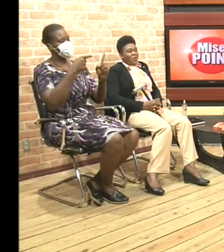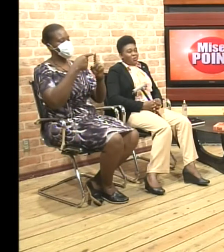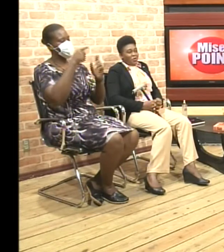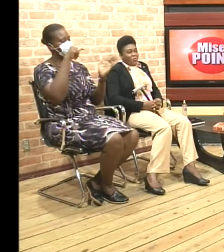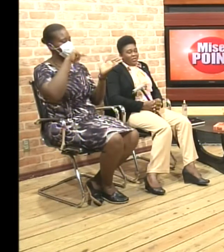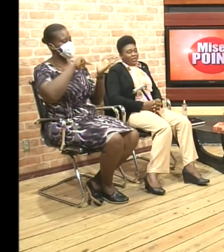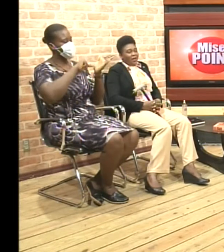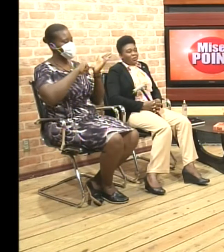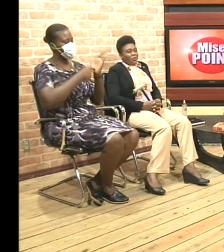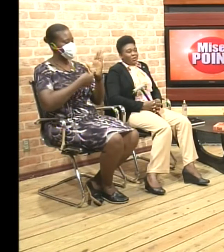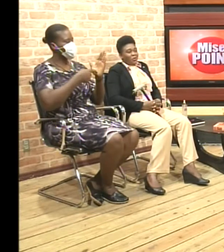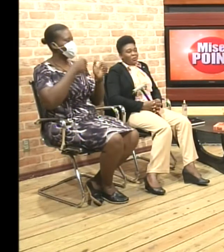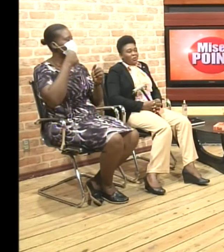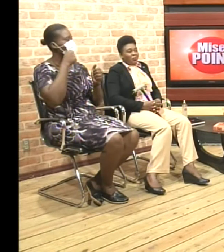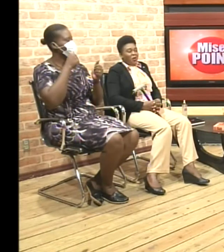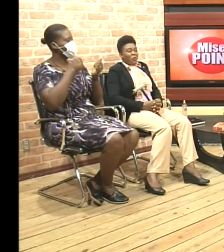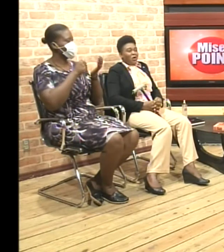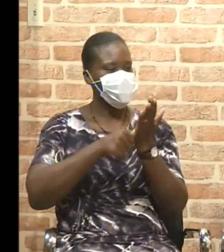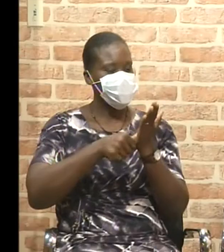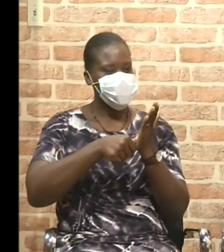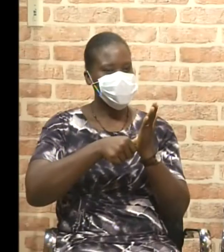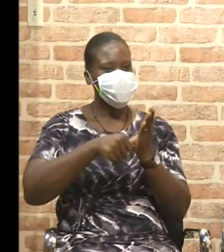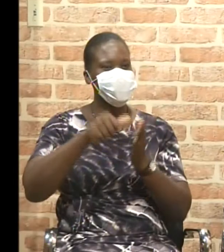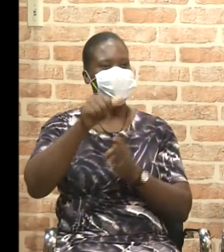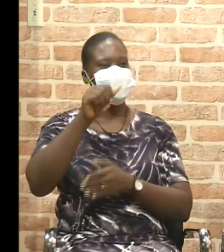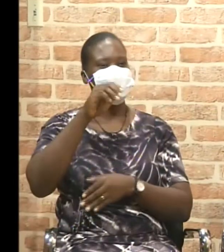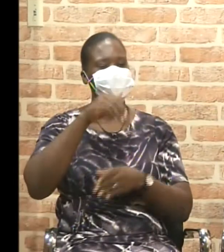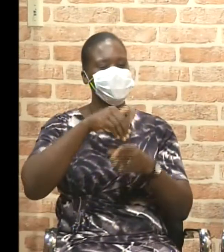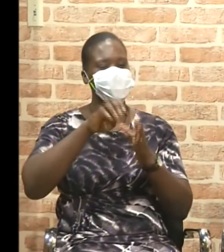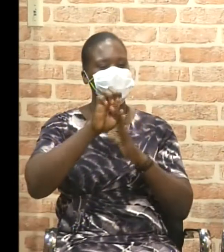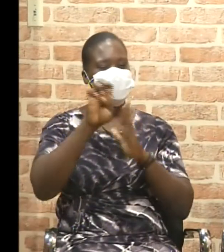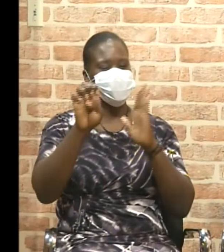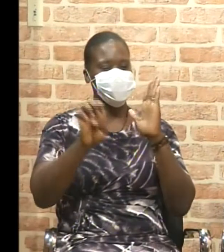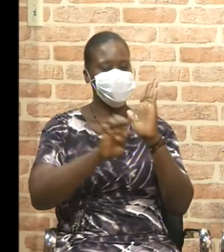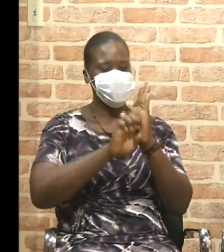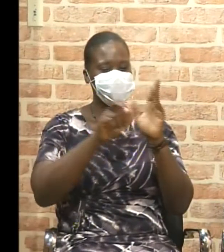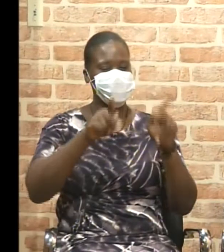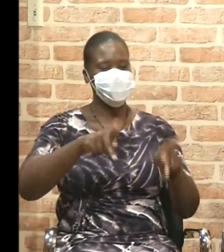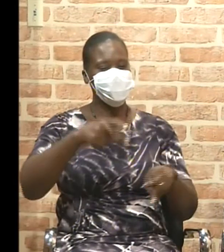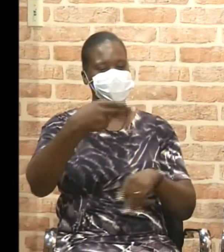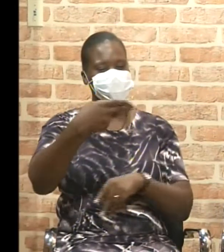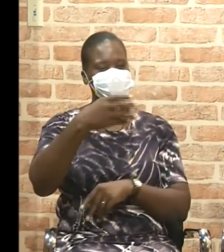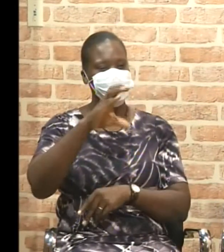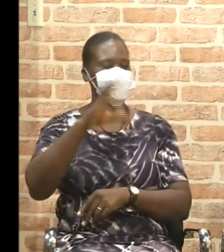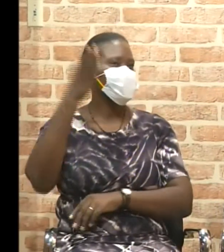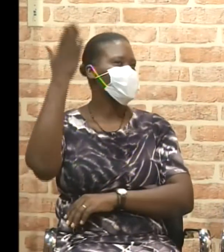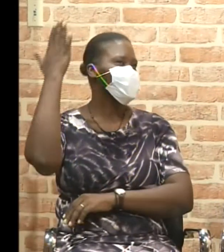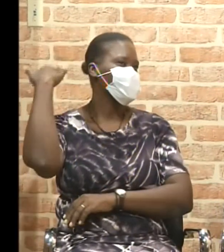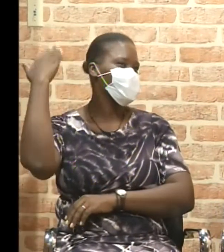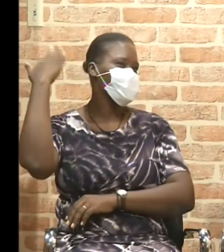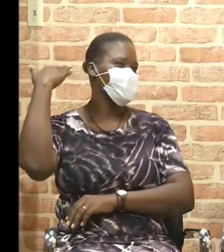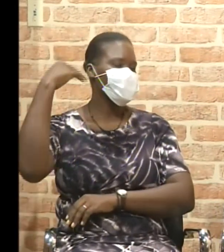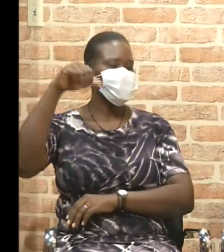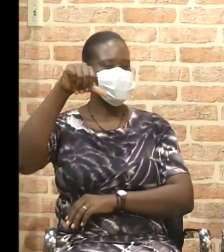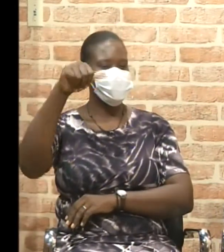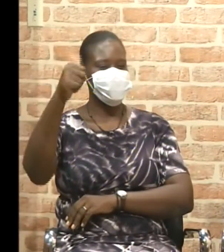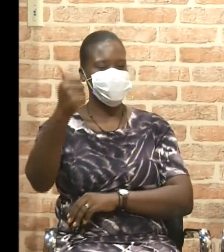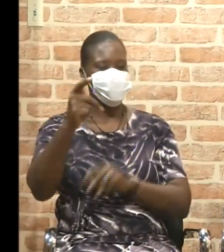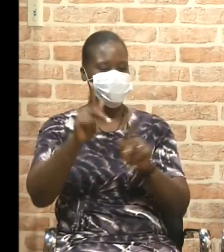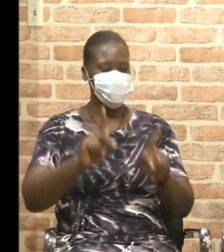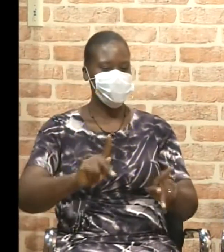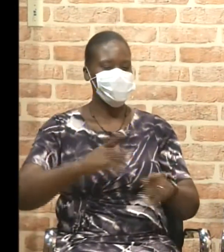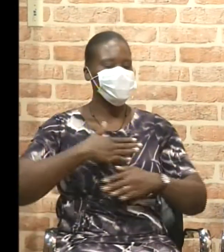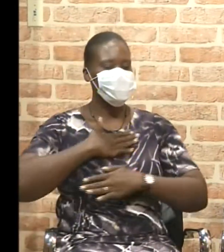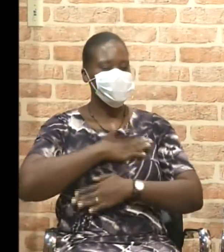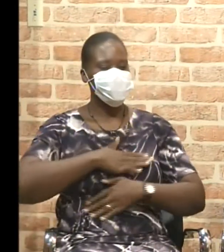d'État un an de cela, donc vous recevoir moi comme une personnalité dans la société civile là. Et bien c'est toujours un plaisir pour nous capables de venir parler avec